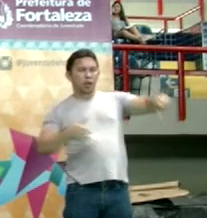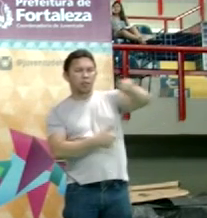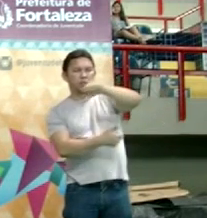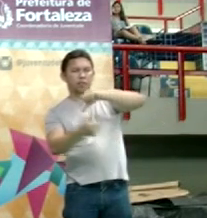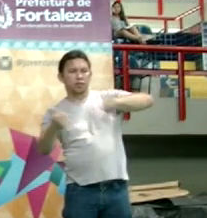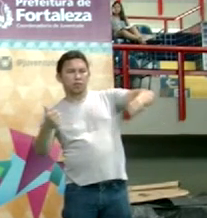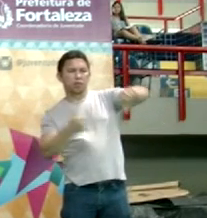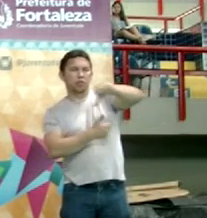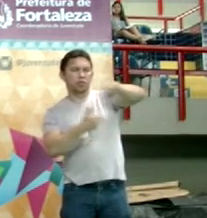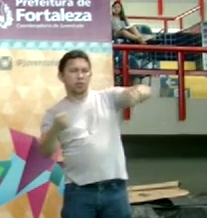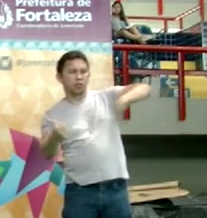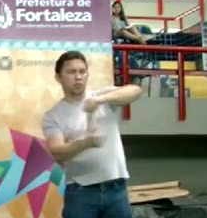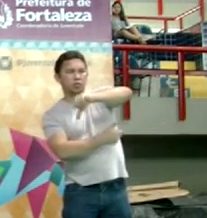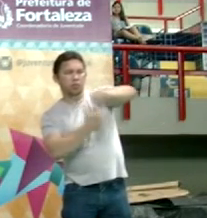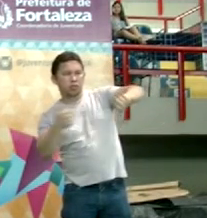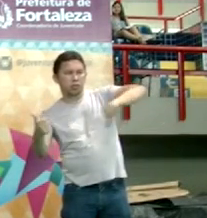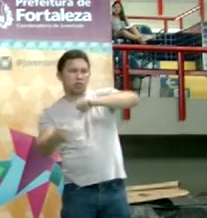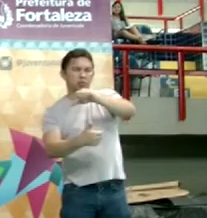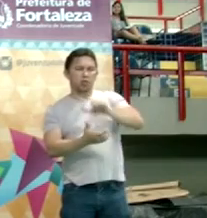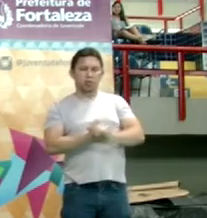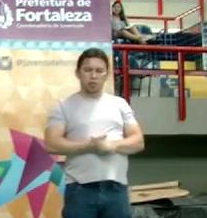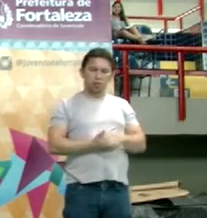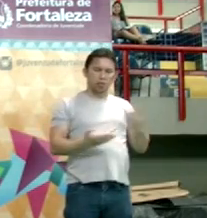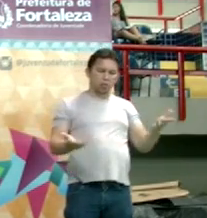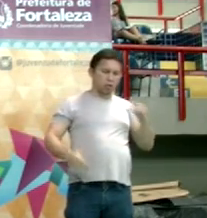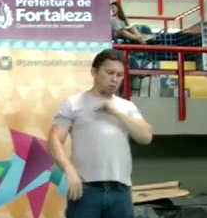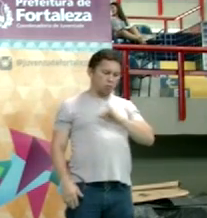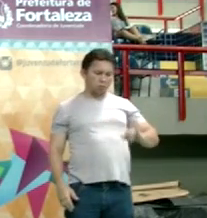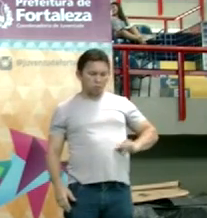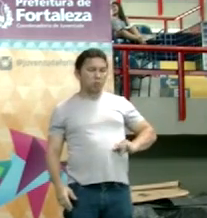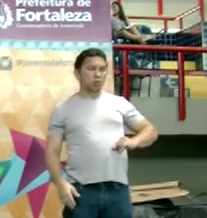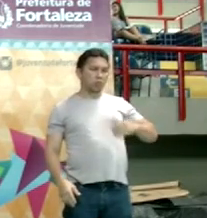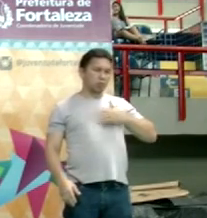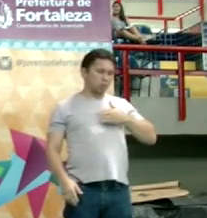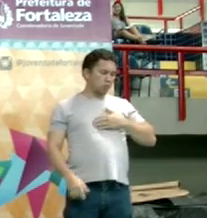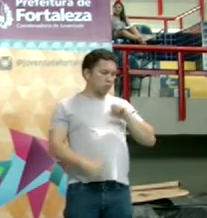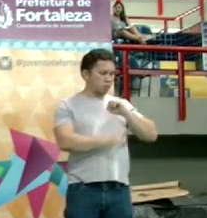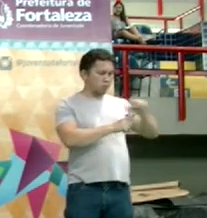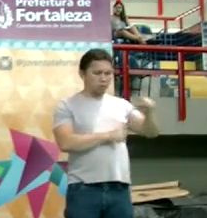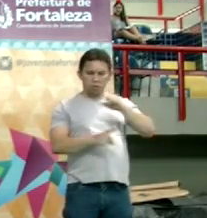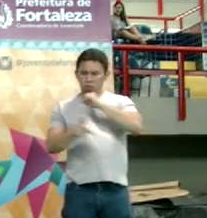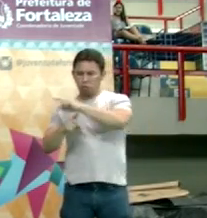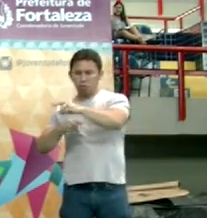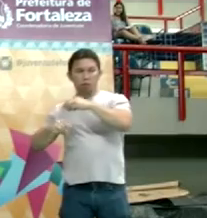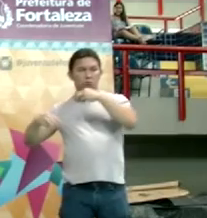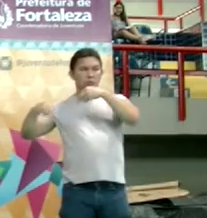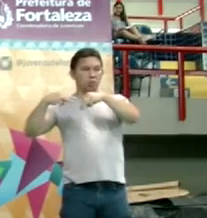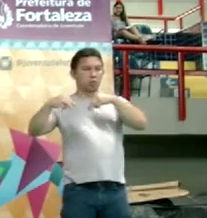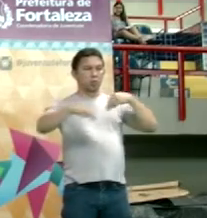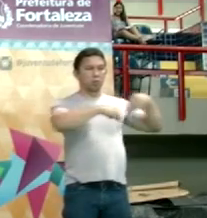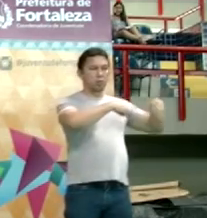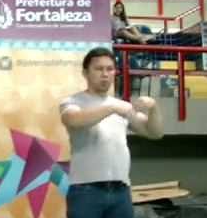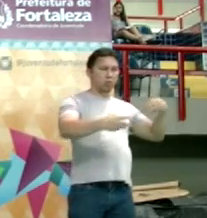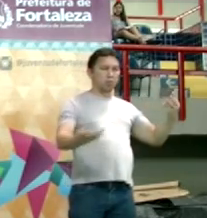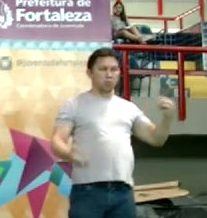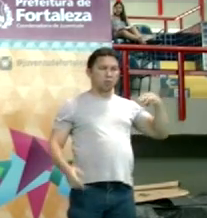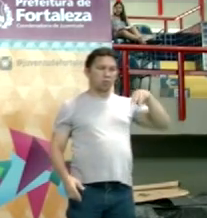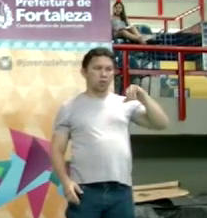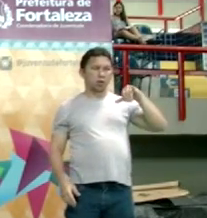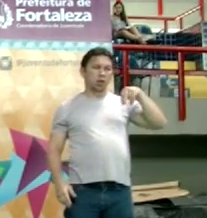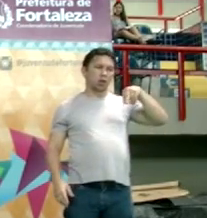hoje. O imperador é suprapartidário e poderia demitir os ministros. Um presidente também seria,